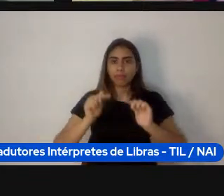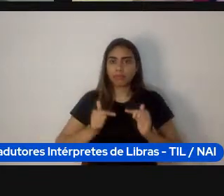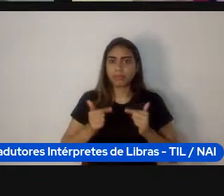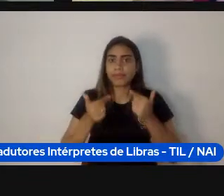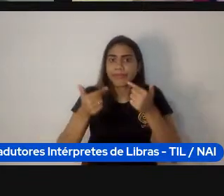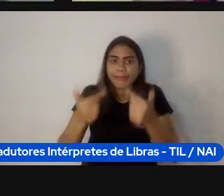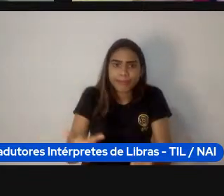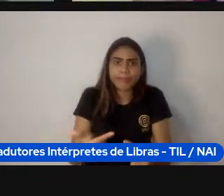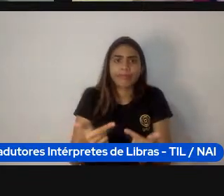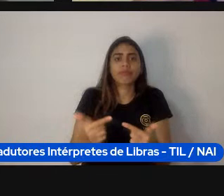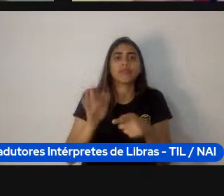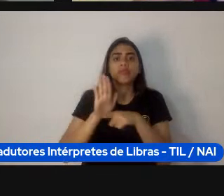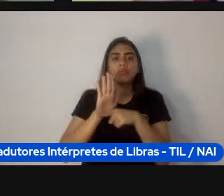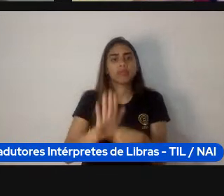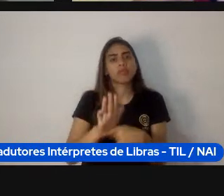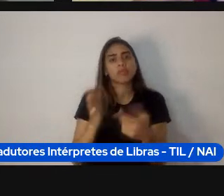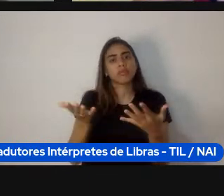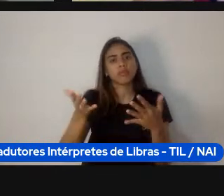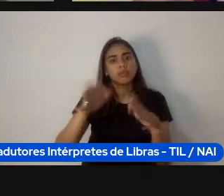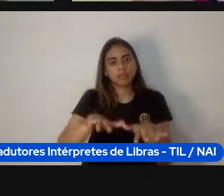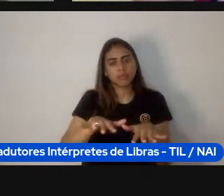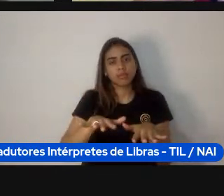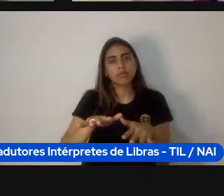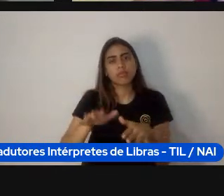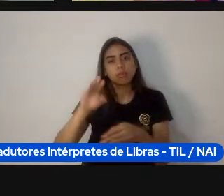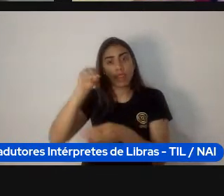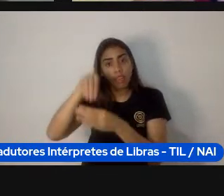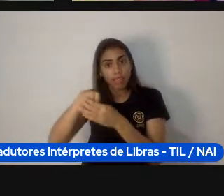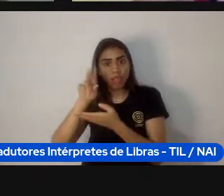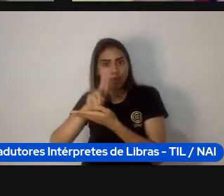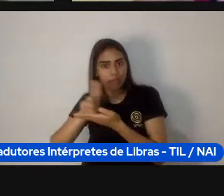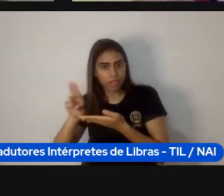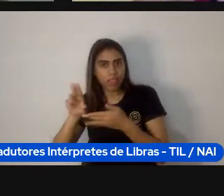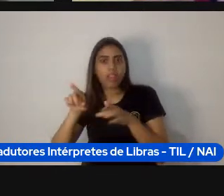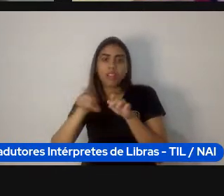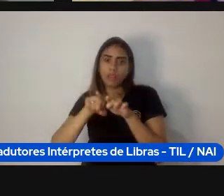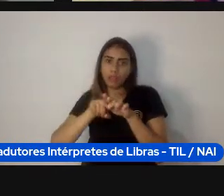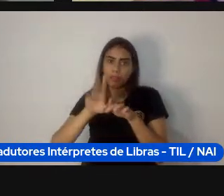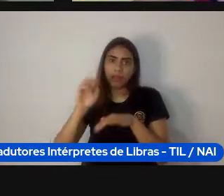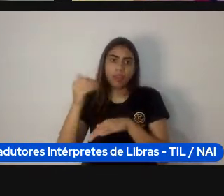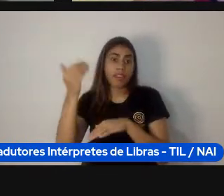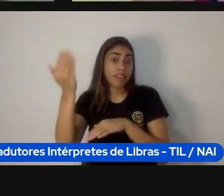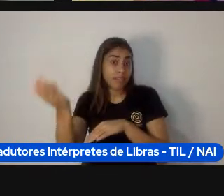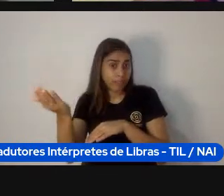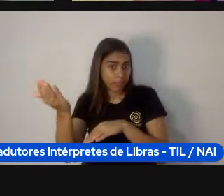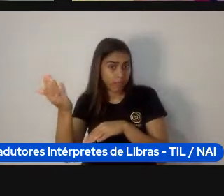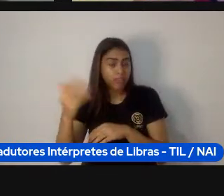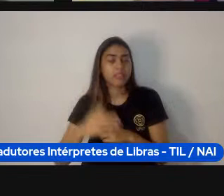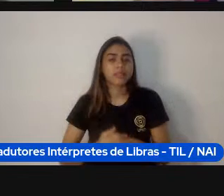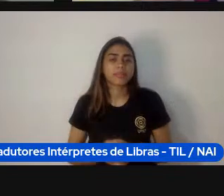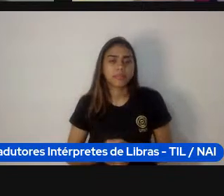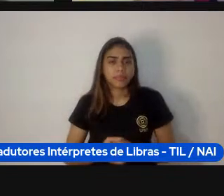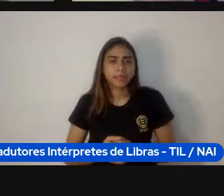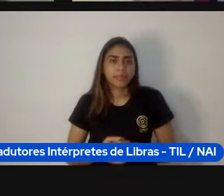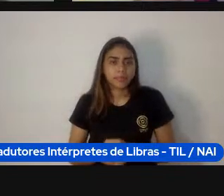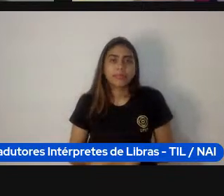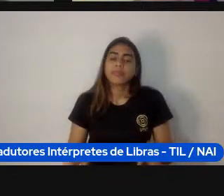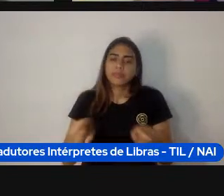dentro e fora da academia. E agradecer também ao Paulo e à Paola pela parceria, né, em todo